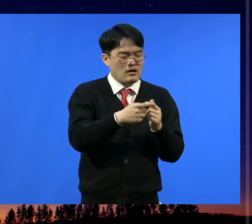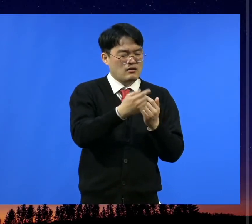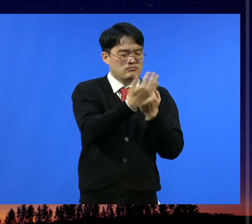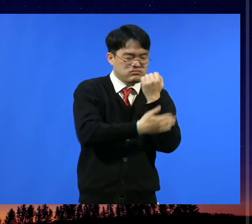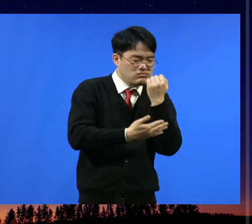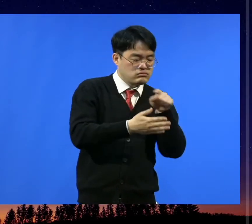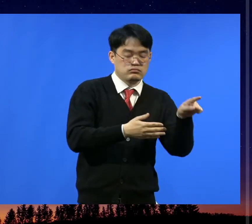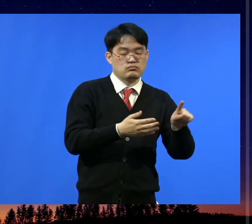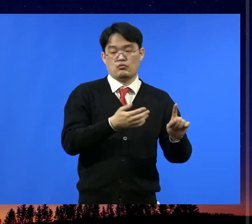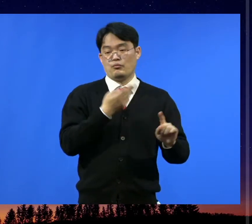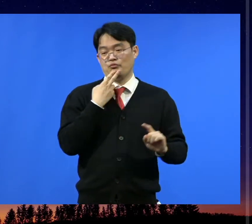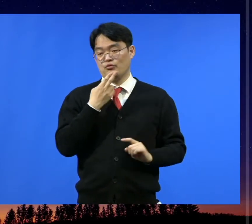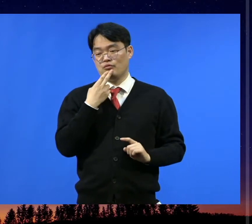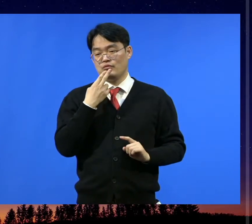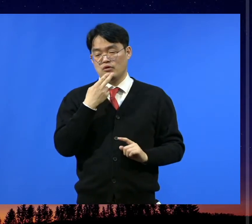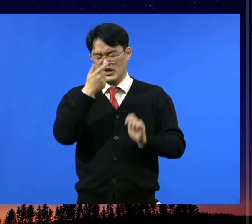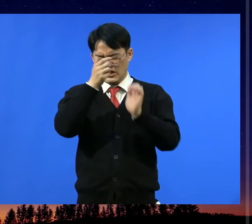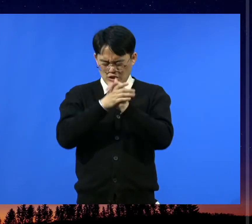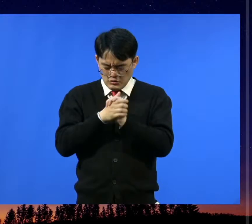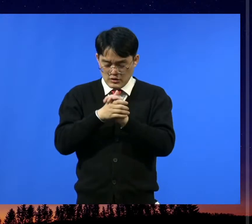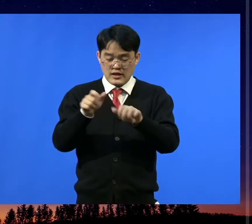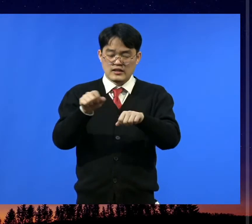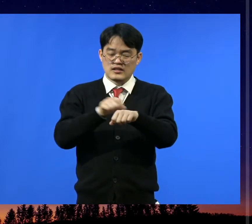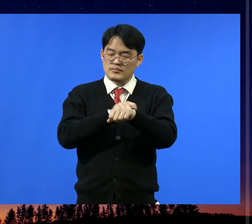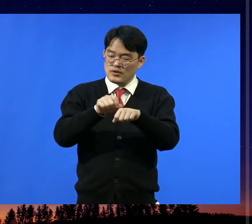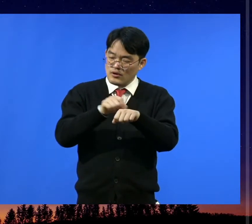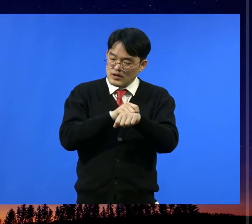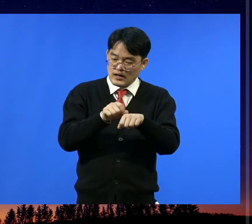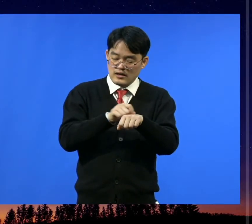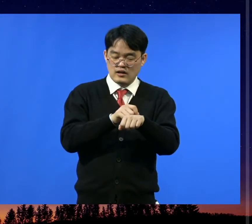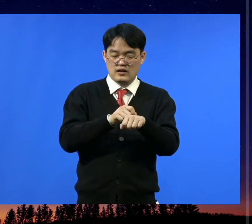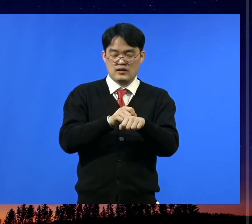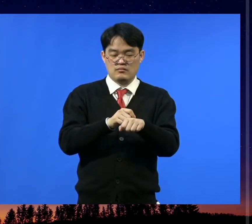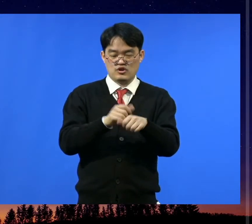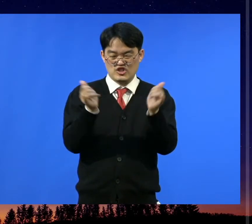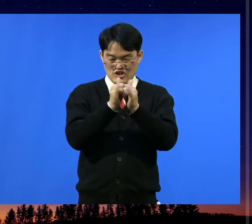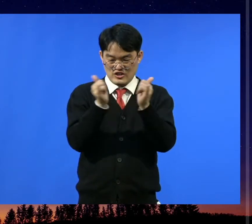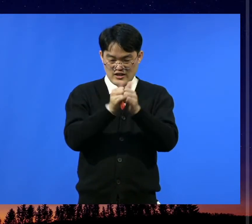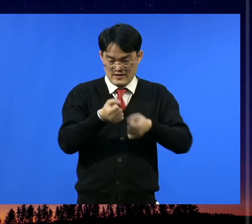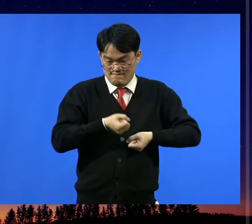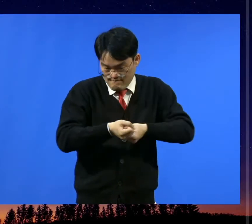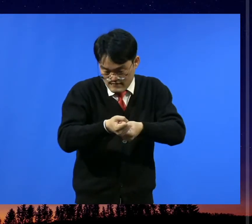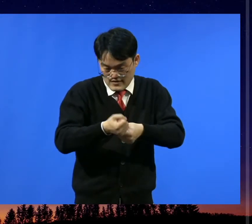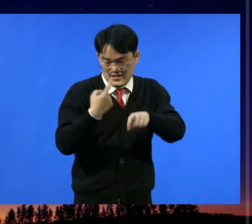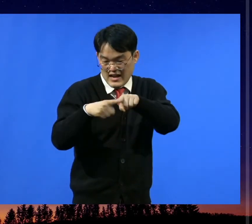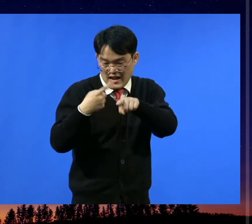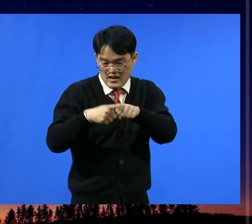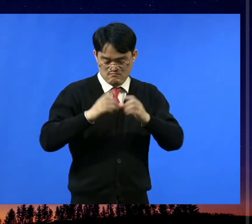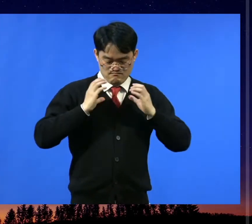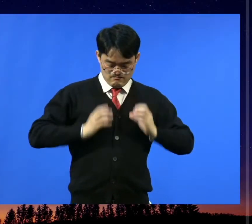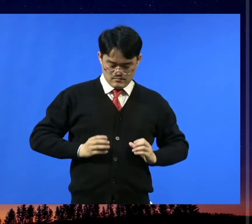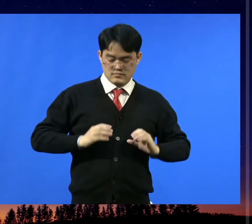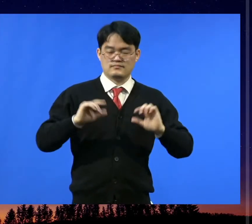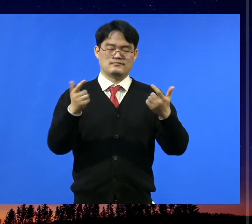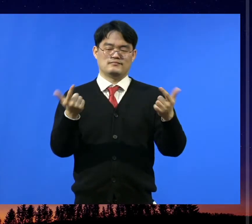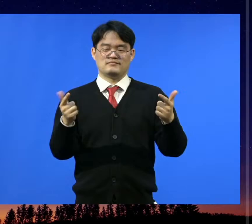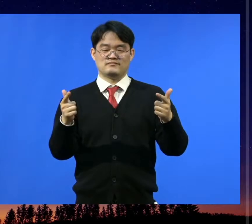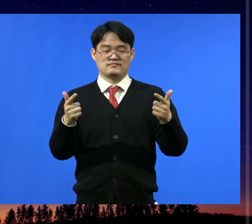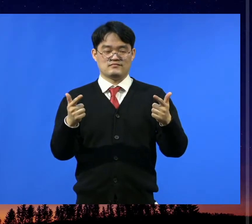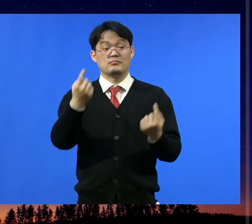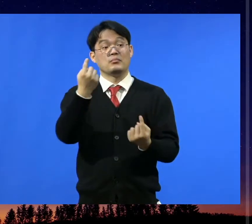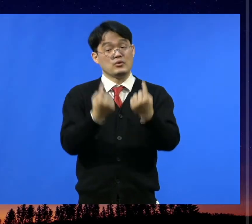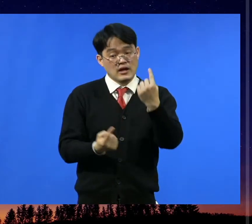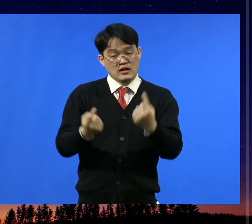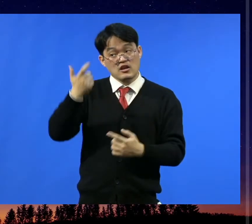기도는 어떤 특정한 무기나 장비가 아닙니다. 무기, 장비이기보다는 영적 전쟁을